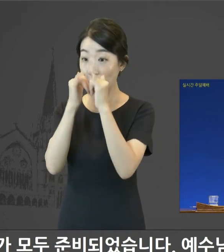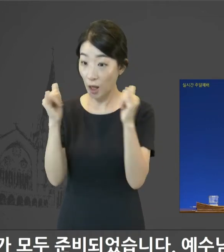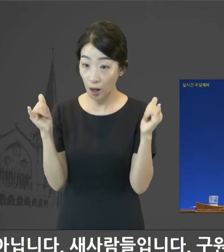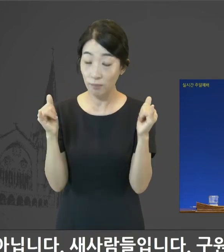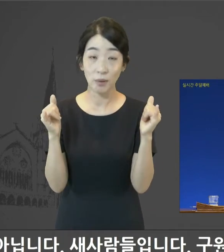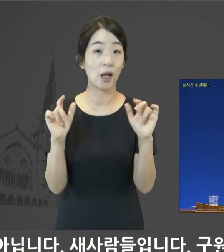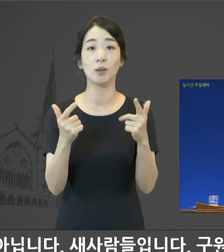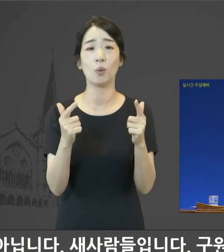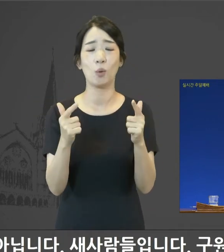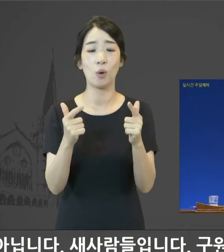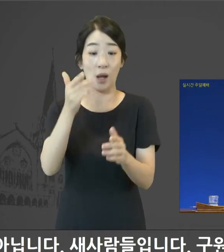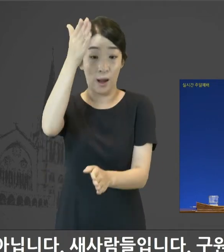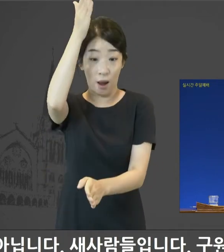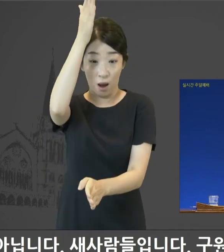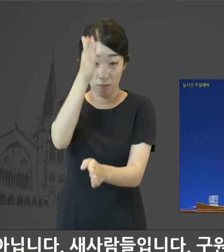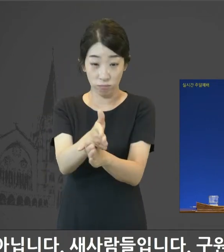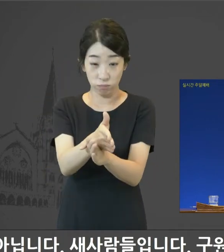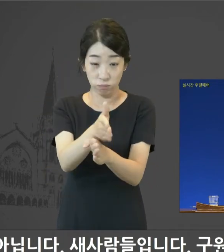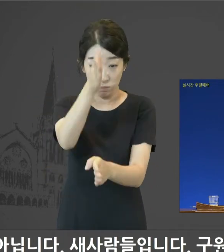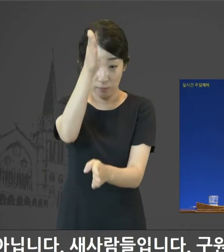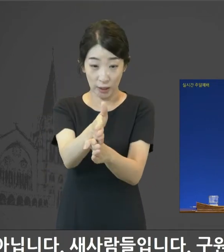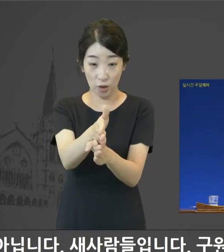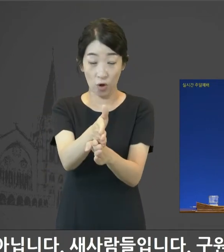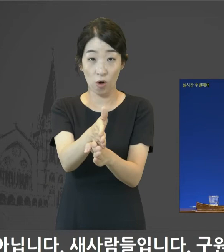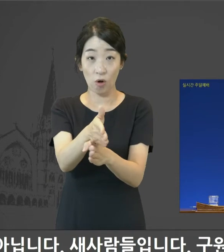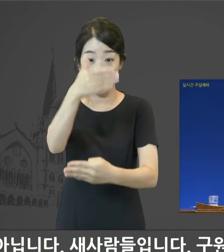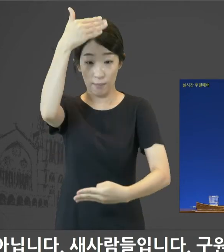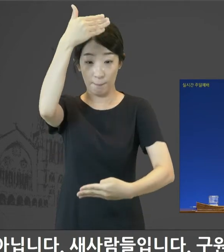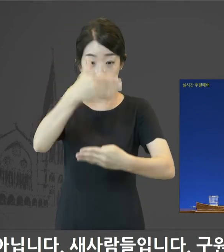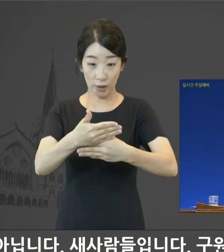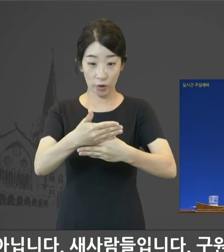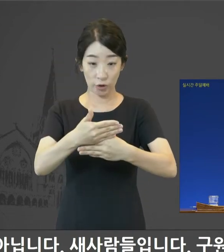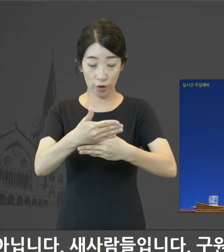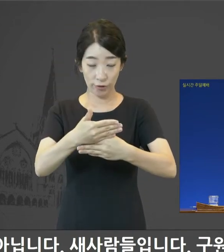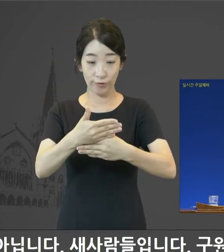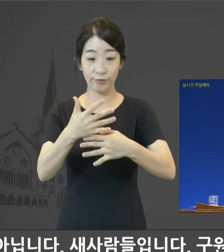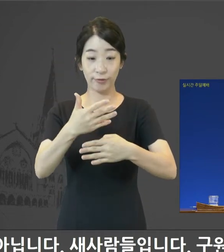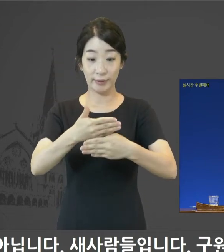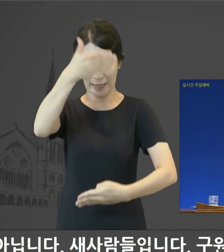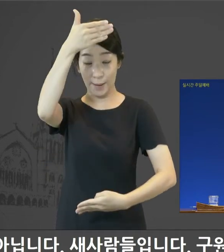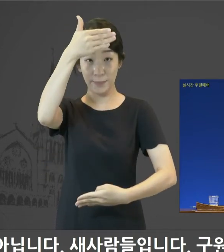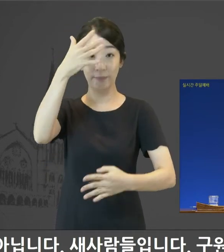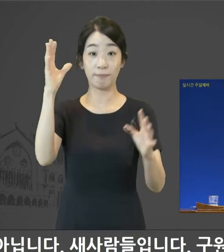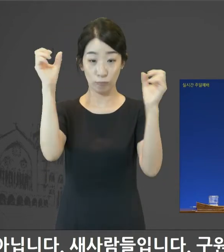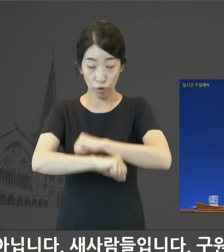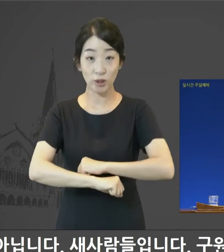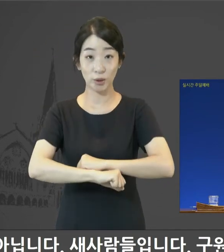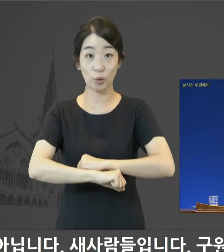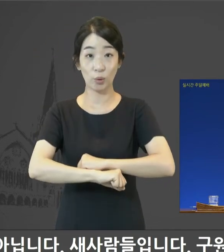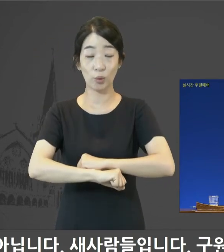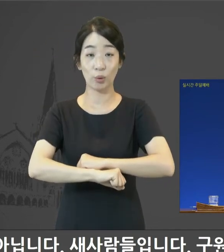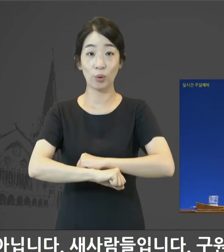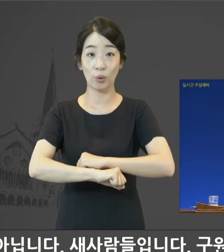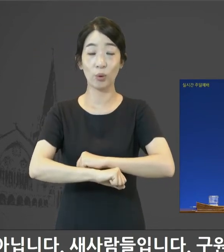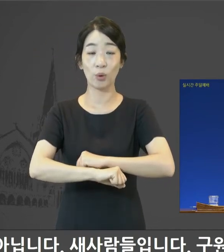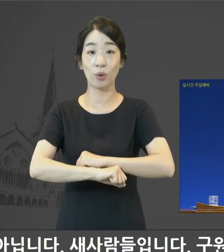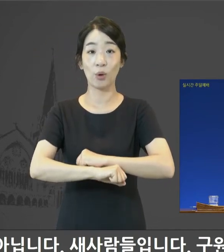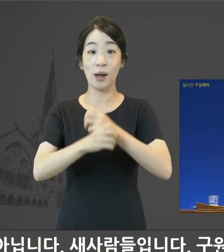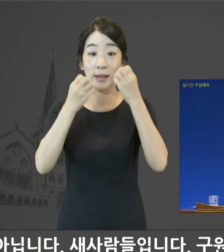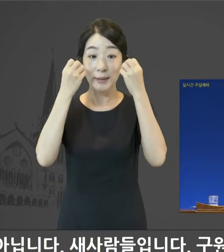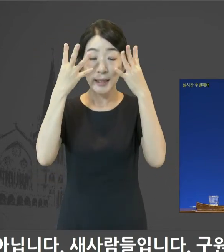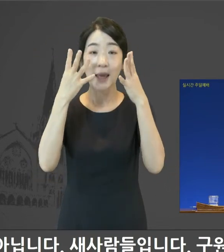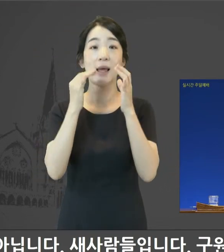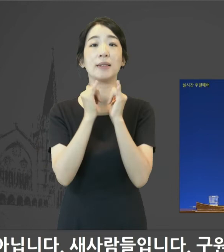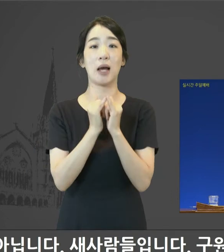막혔던 담들이 무너져서 화평으로 연결된 새 사람들입니다. 그 사람들이